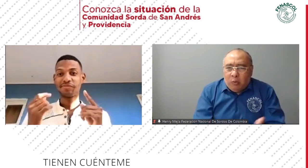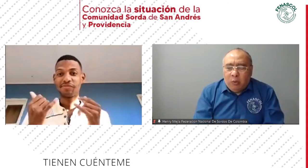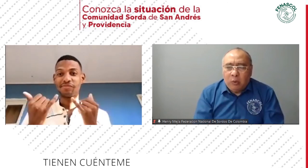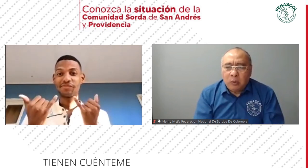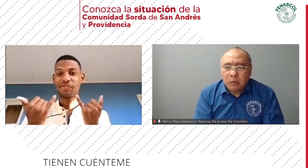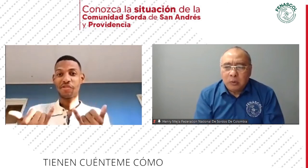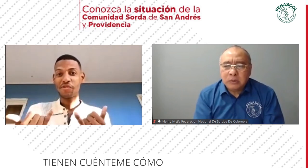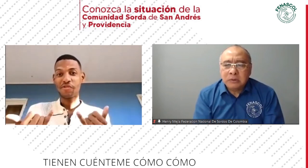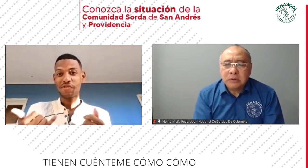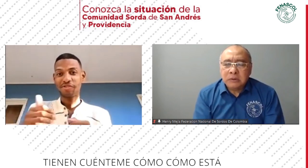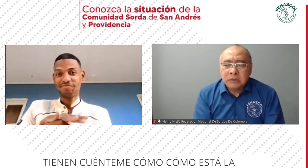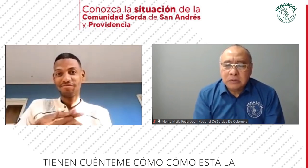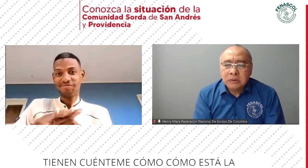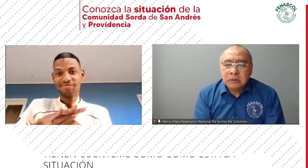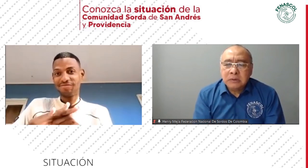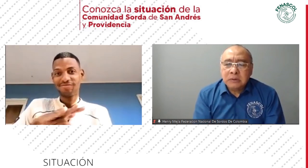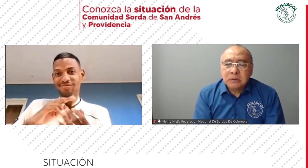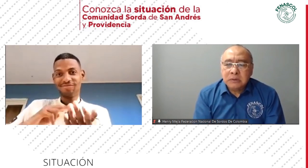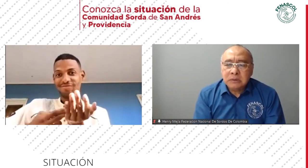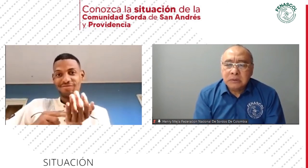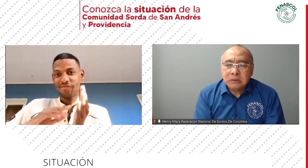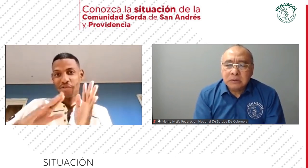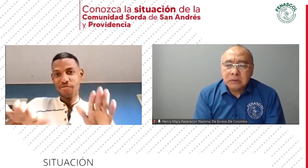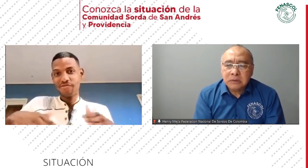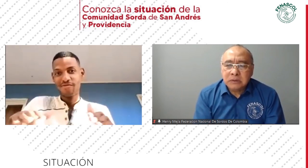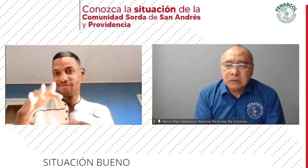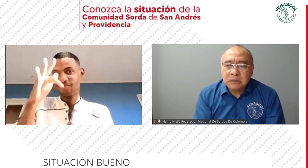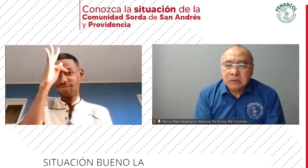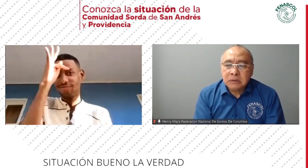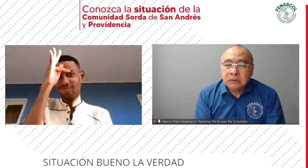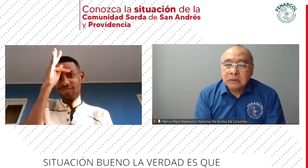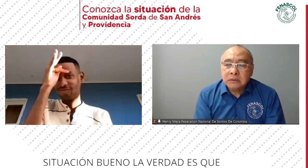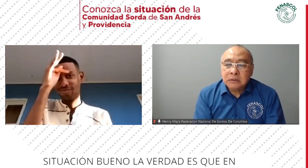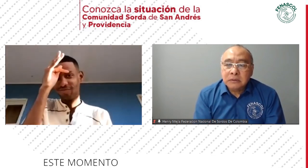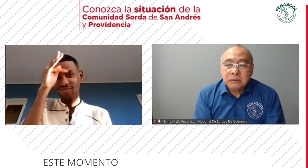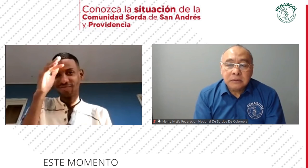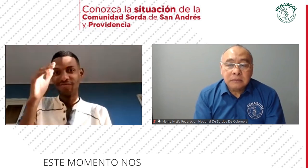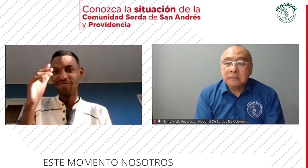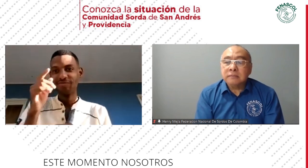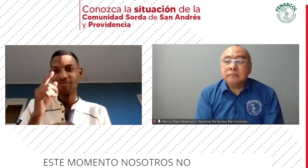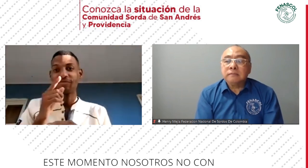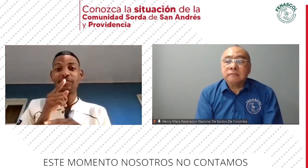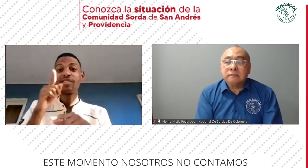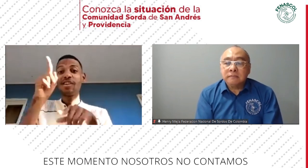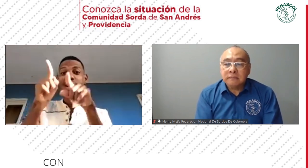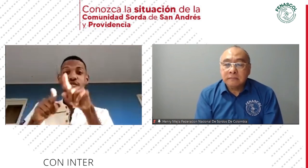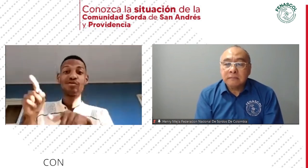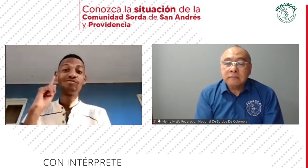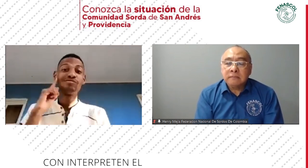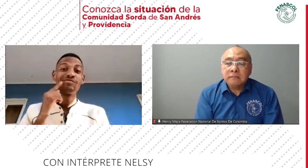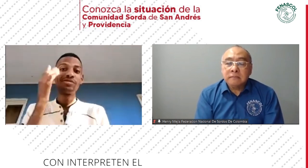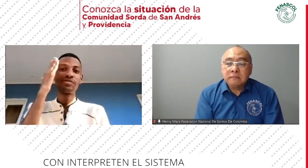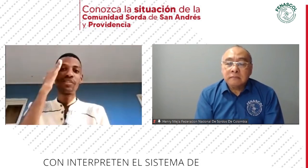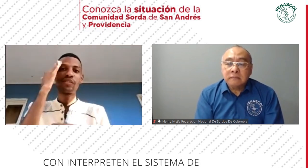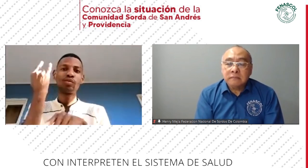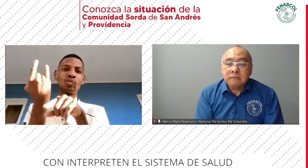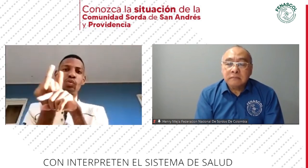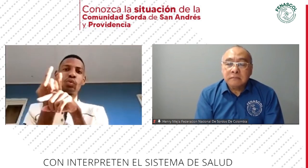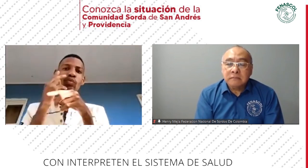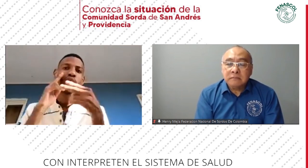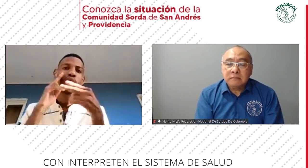cómo cómo está la situación bueno la verdad es que en este momento nosotros no contamos con intérprete en el sistema de